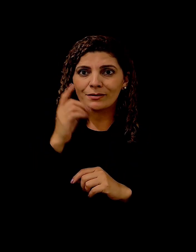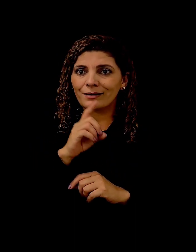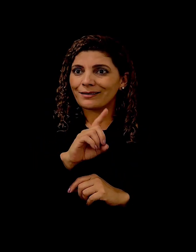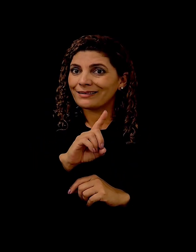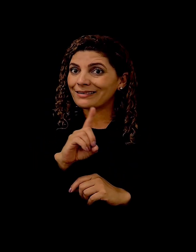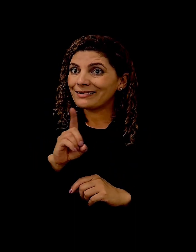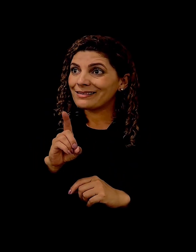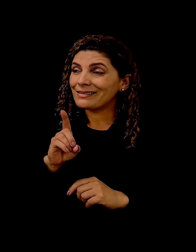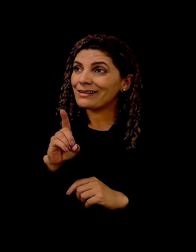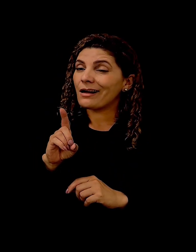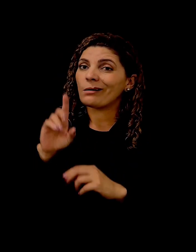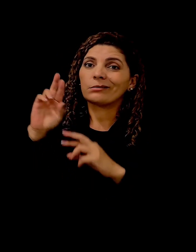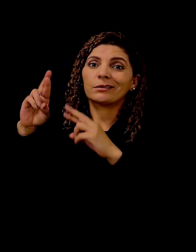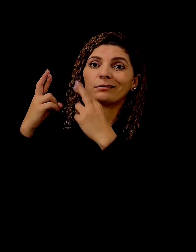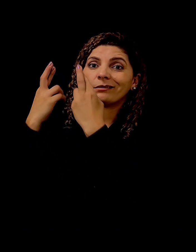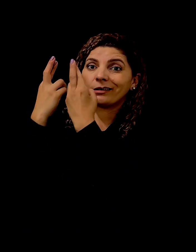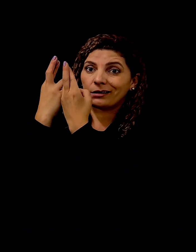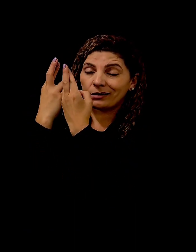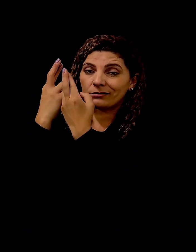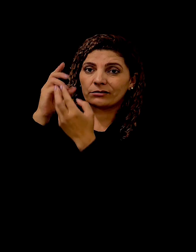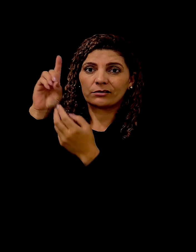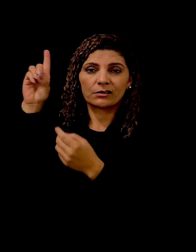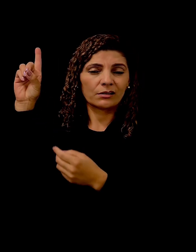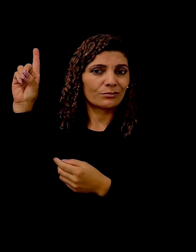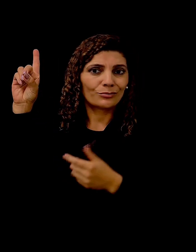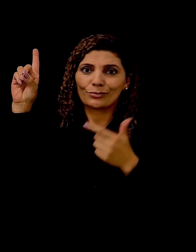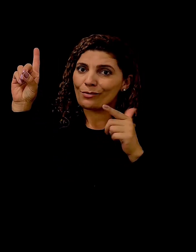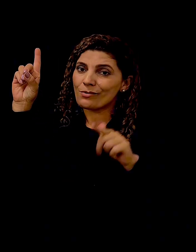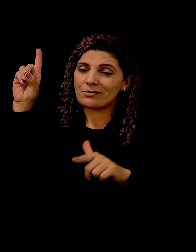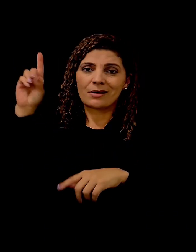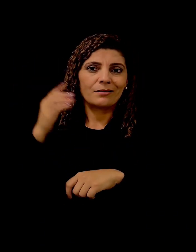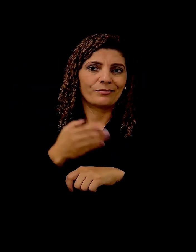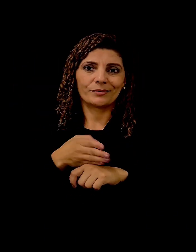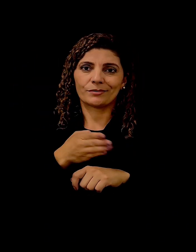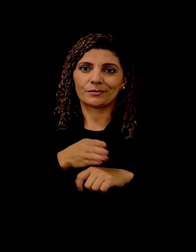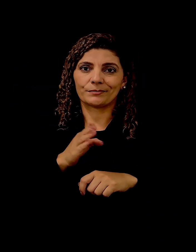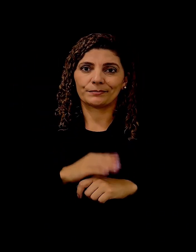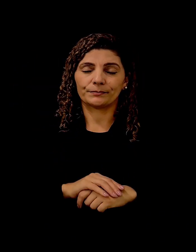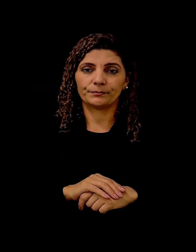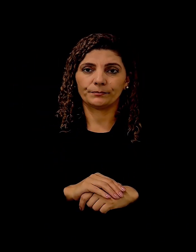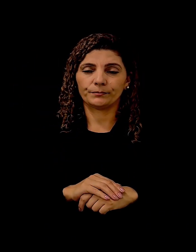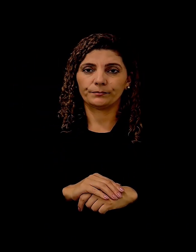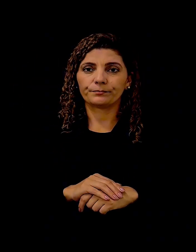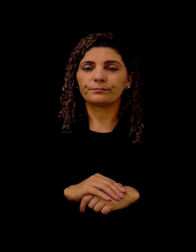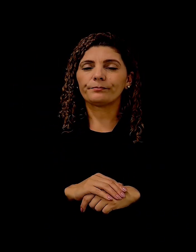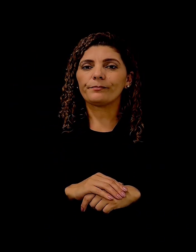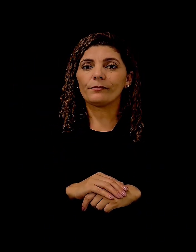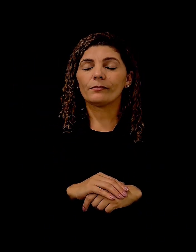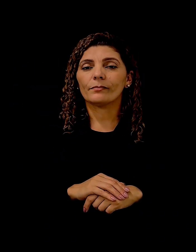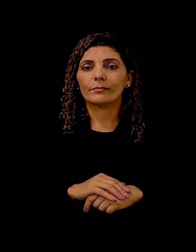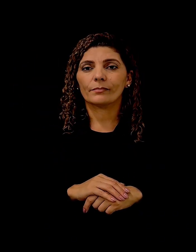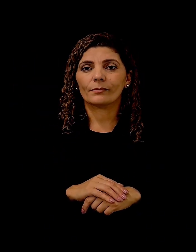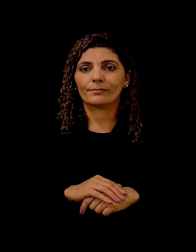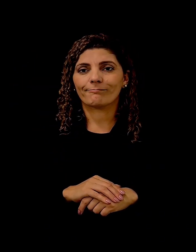Deus pode fazer. Essa é a realidade. Então,